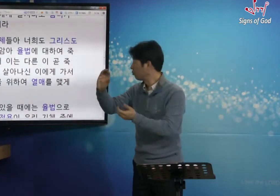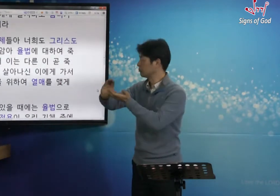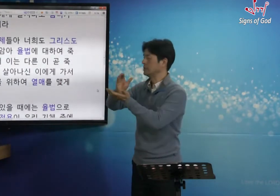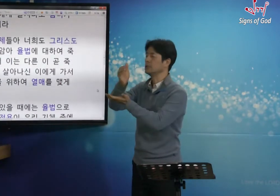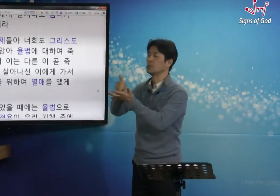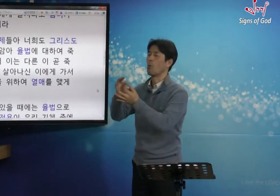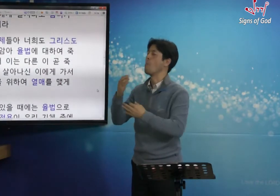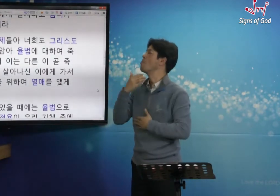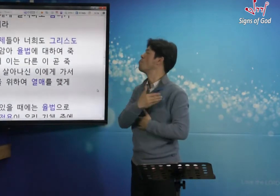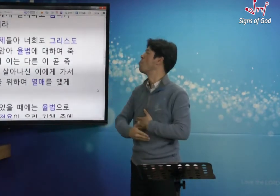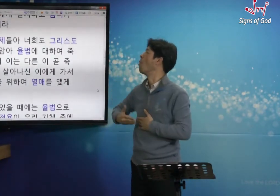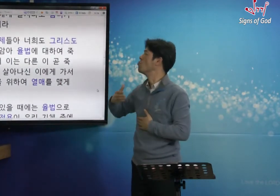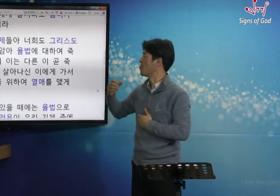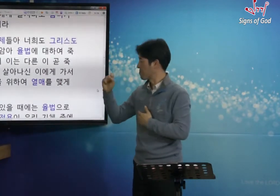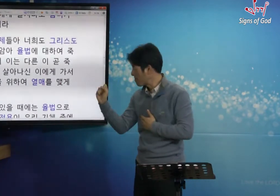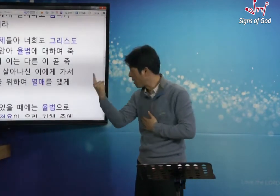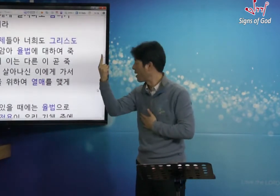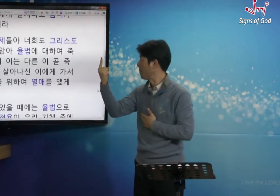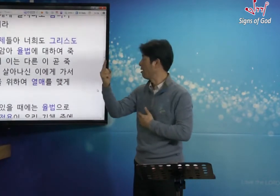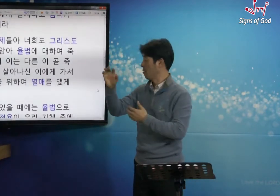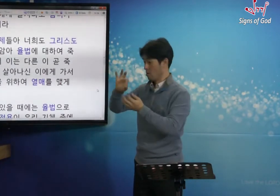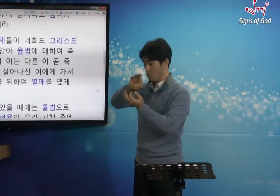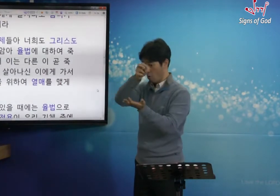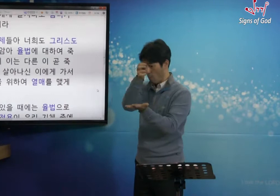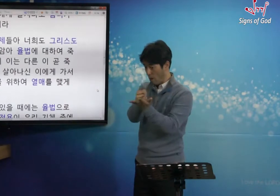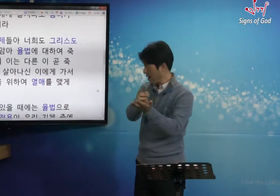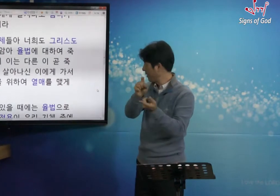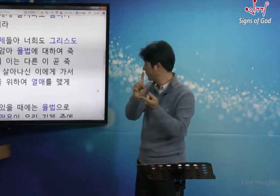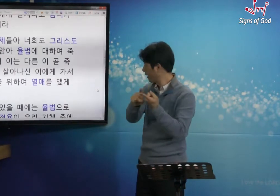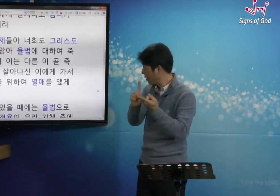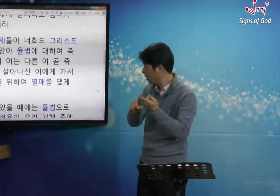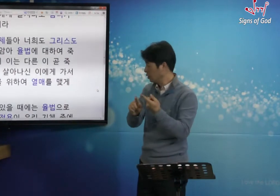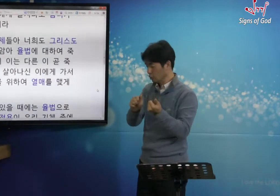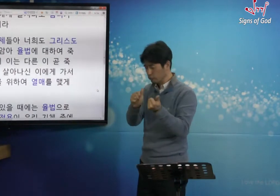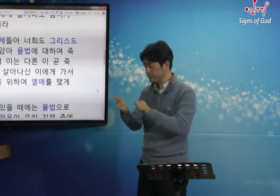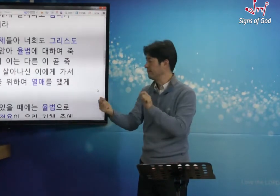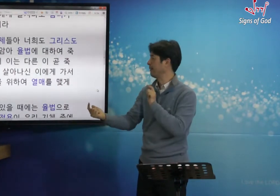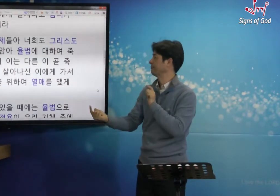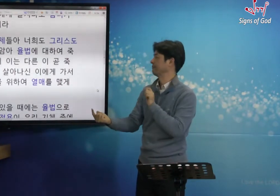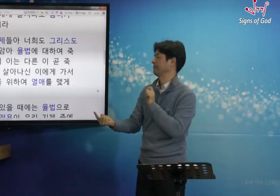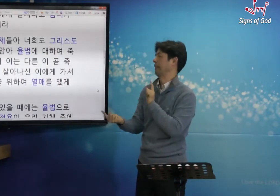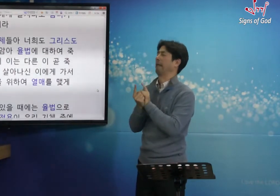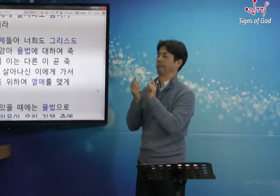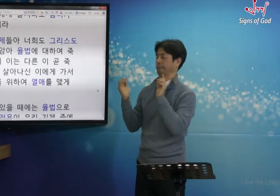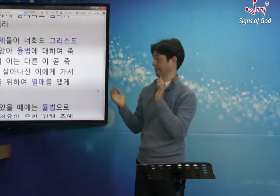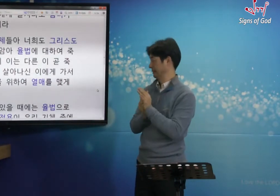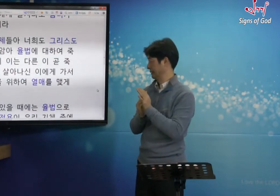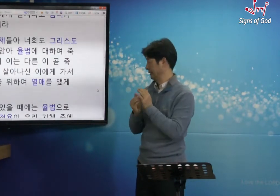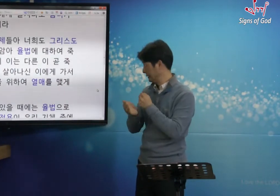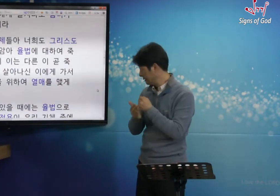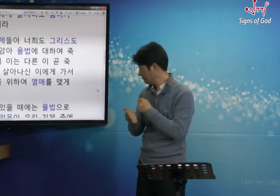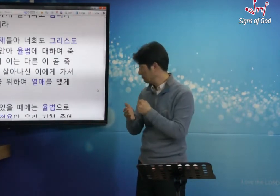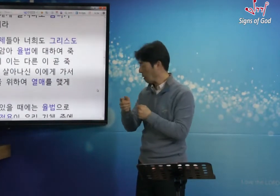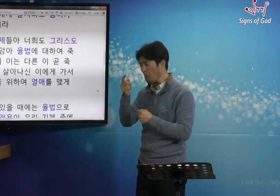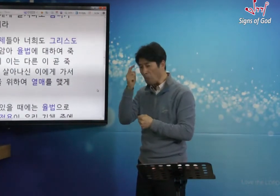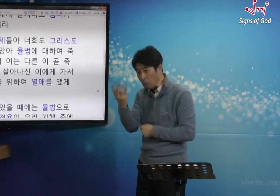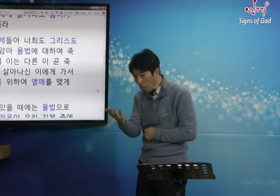너희도 그리스도의 몸으로 말미암아 율법에 대하여 죽임을 당하였으니